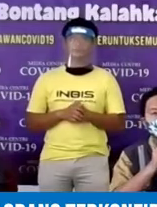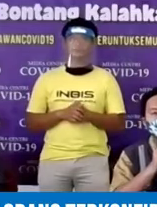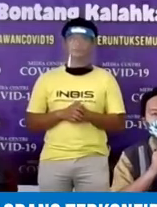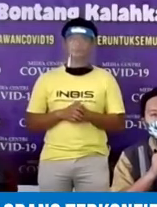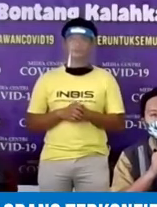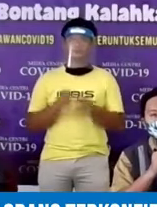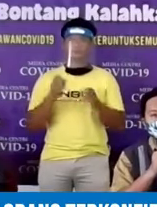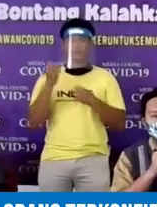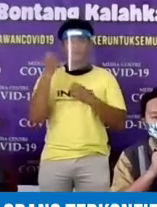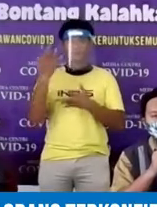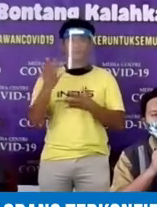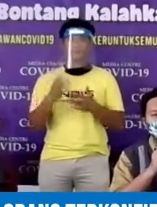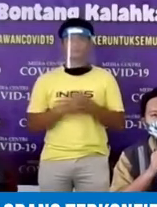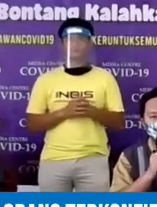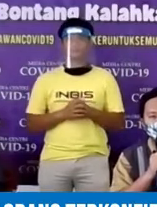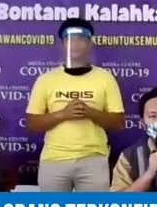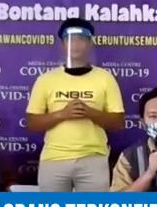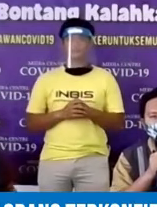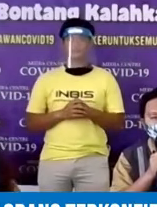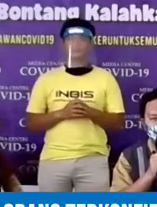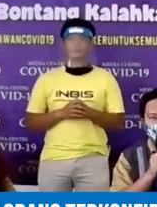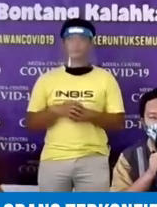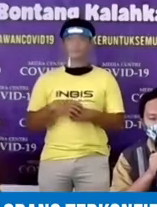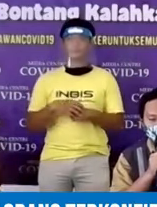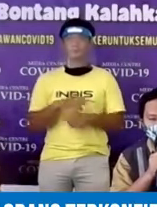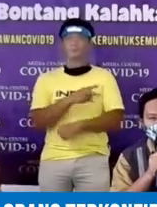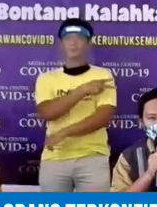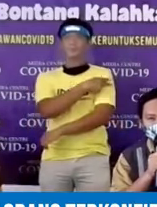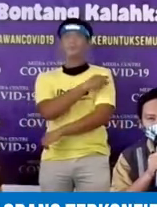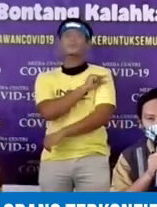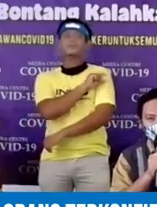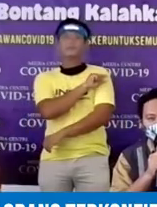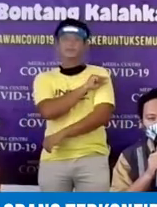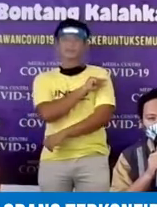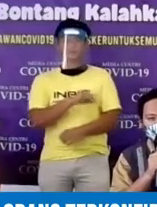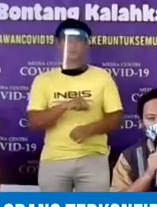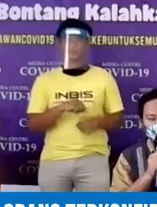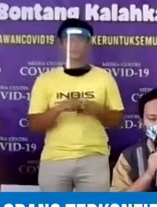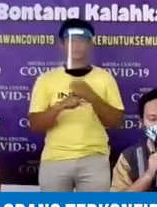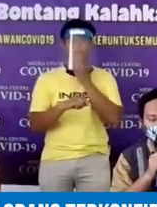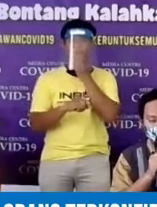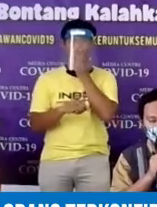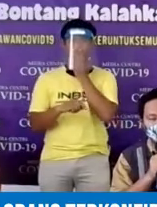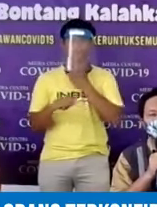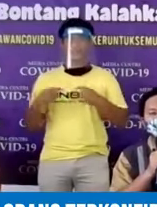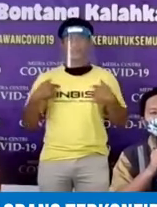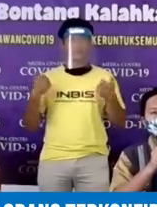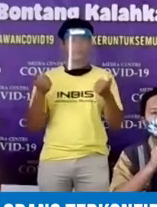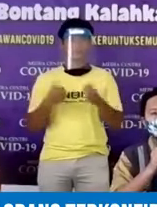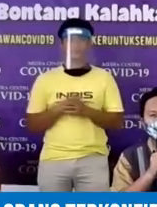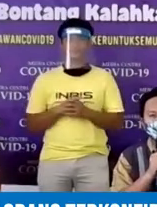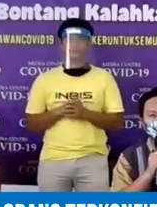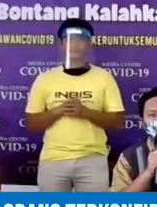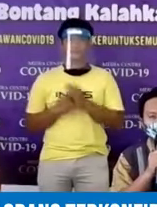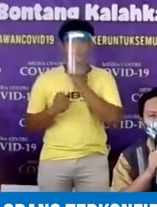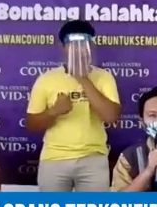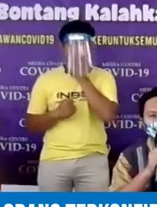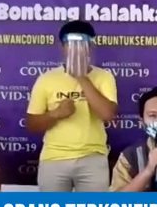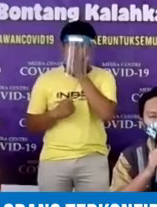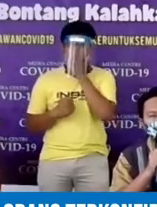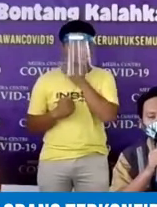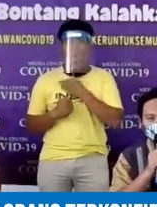disampaikan kasus dengan positif tanpa gejala atau dengan gejala ringan dengan hasil positivisme air positif 10 hari kemudian pun